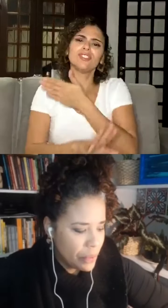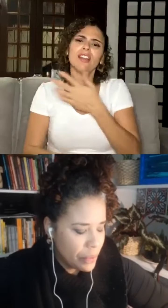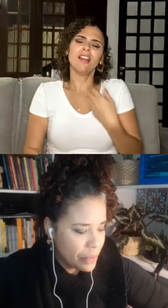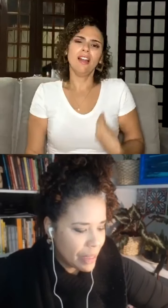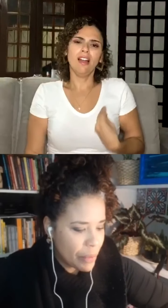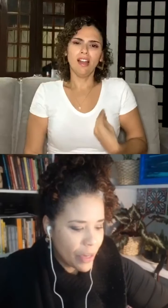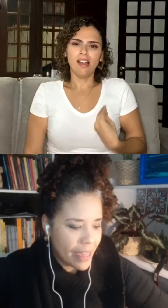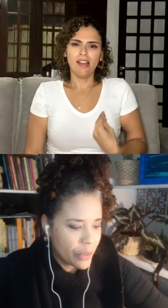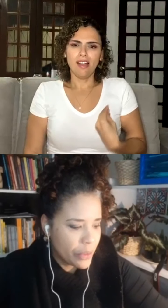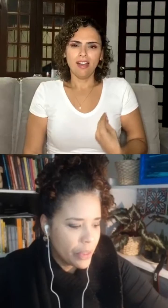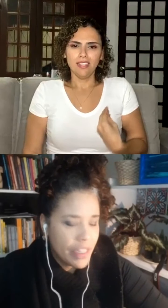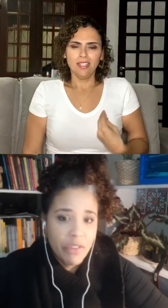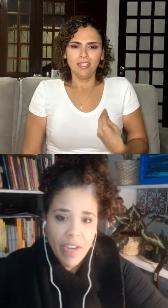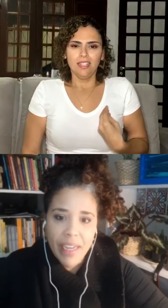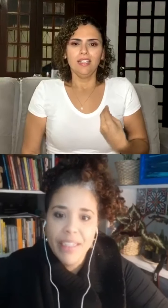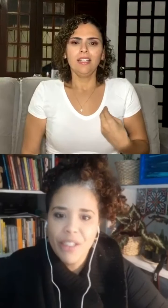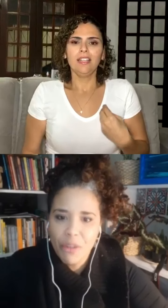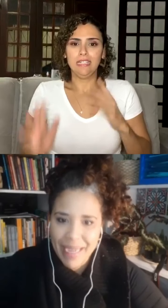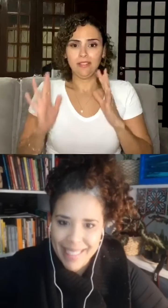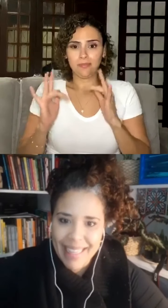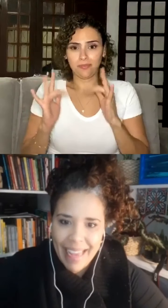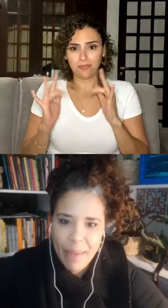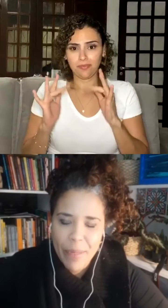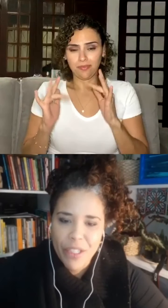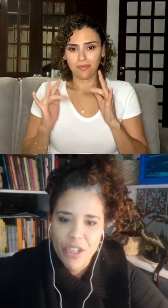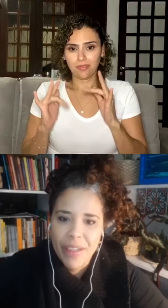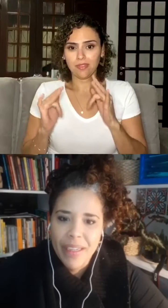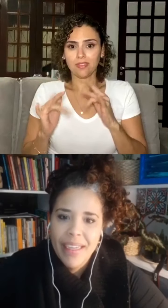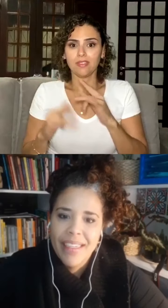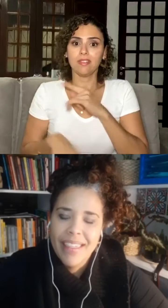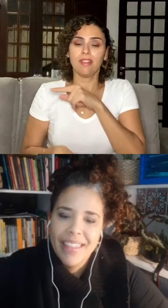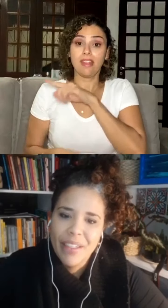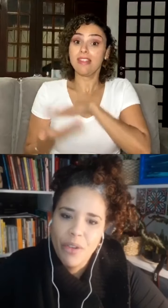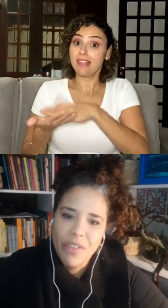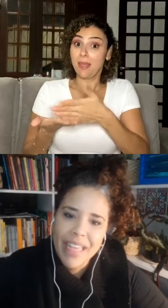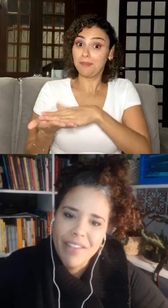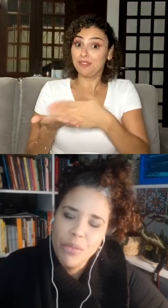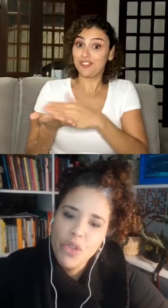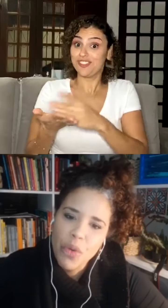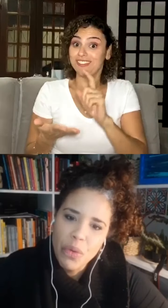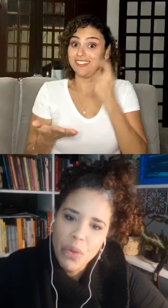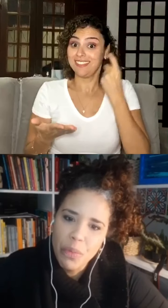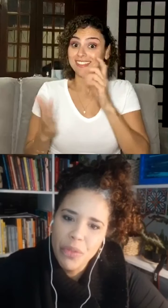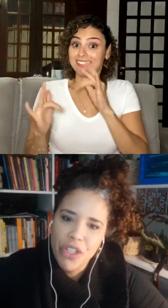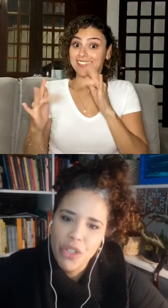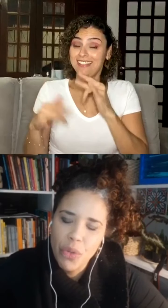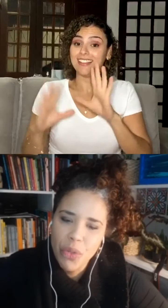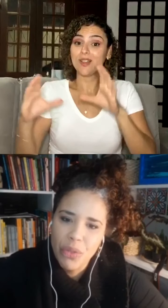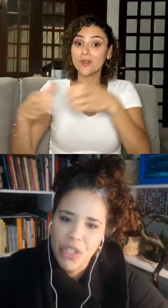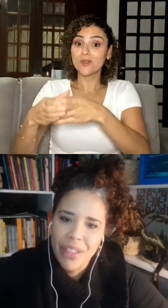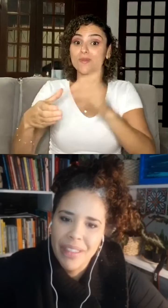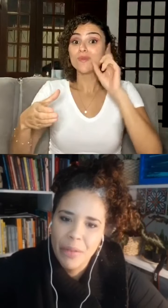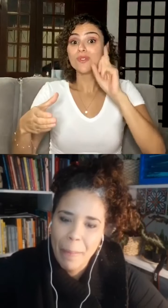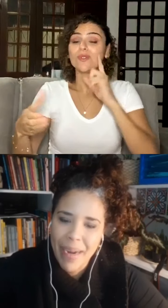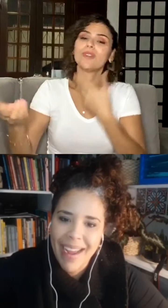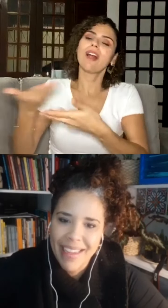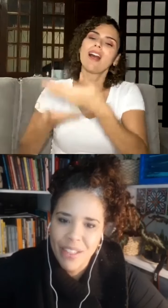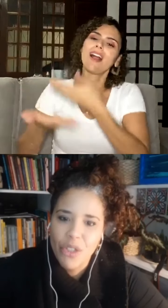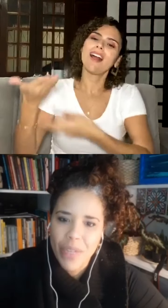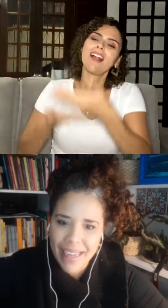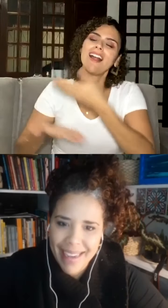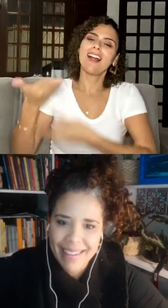um namorado falante, mas intérprete, e conversávamos com um grupo de surdos numa praia